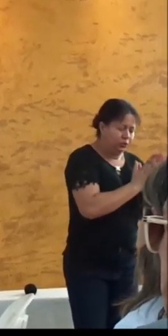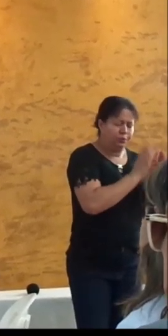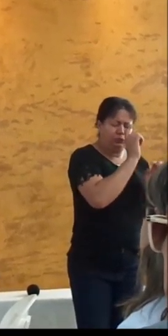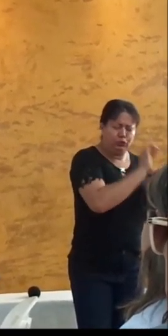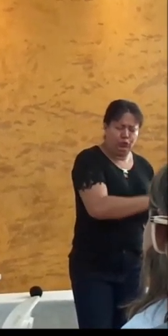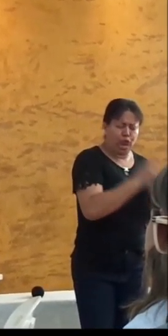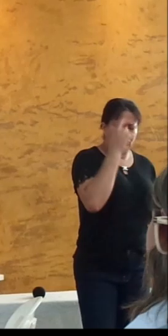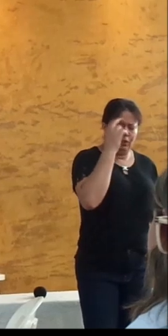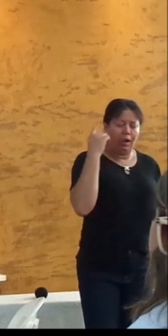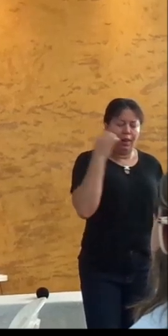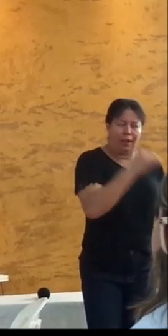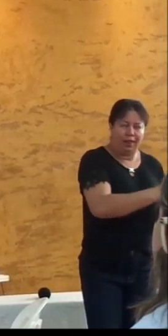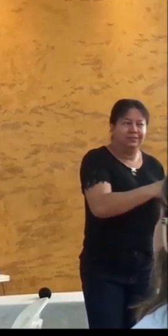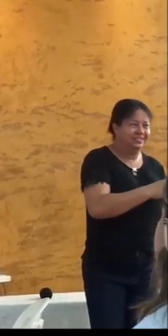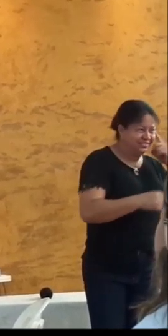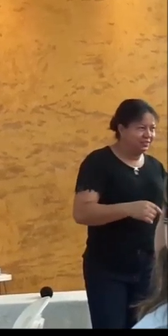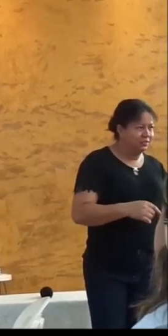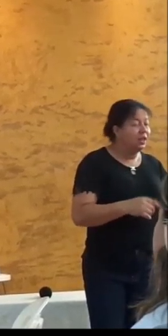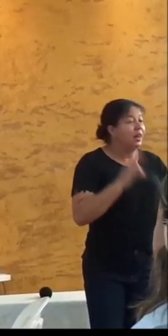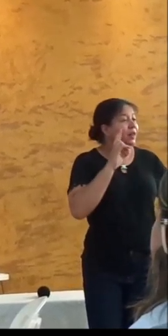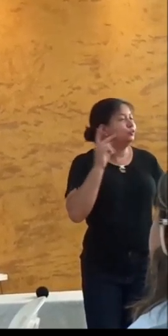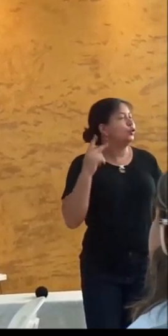Quando a gente vê José,